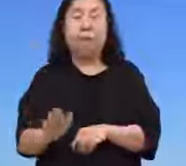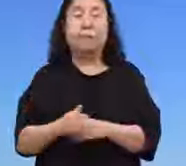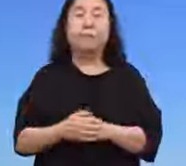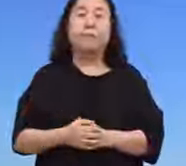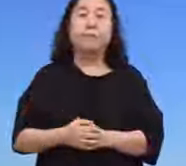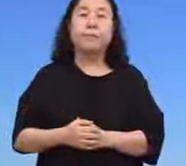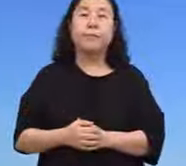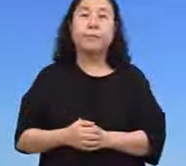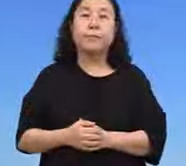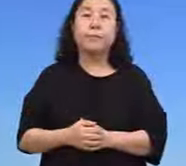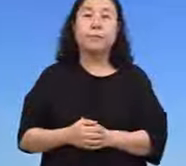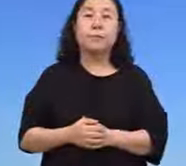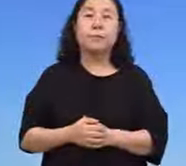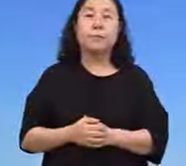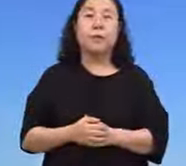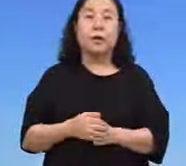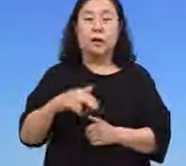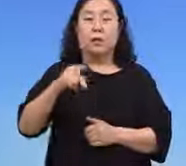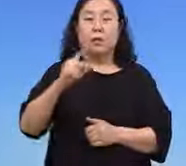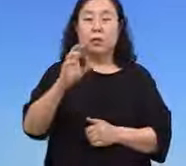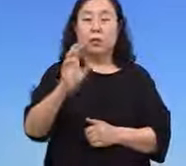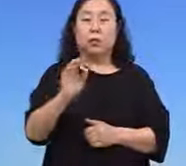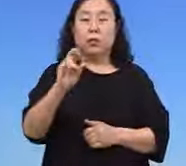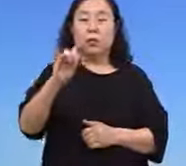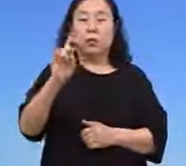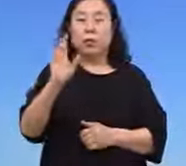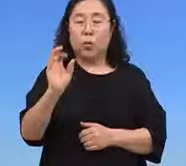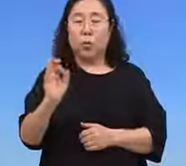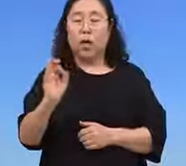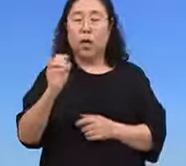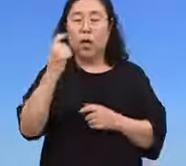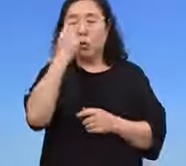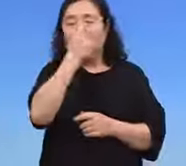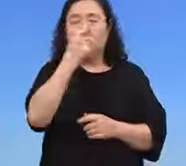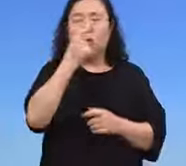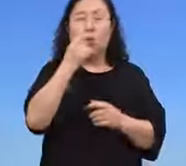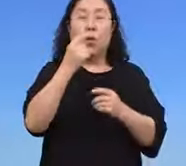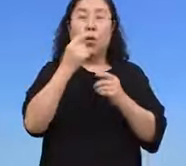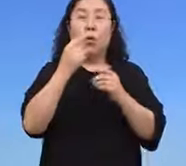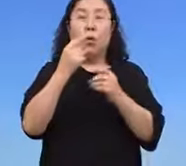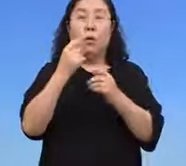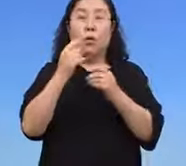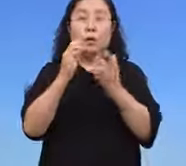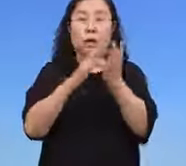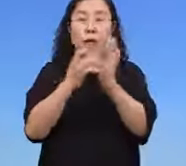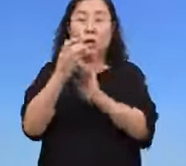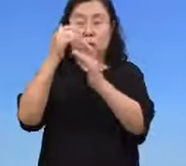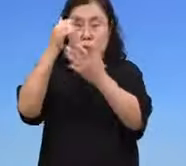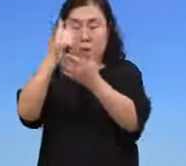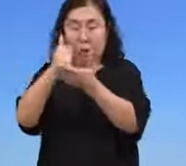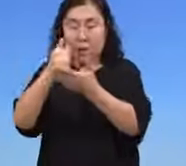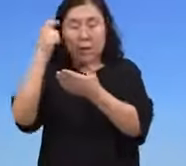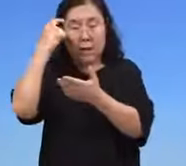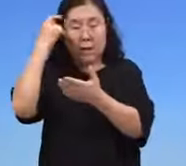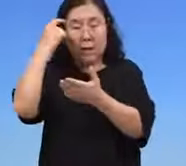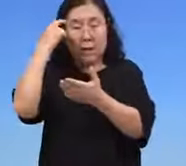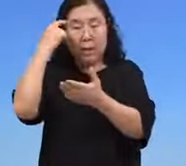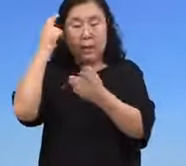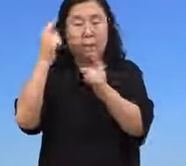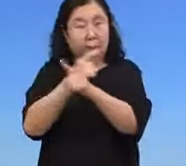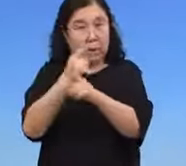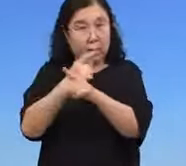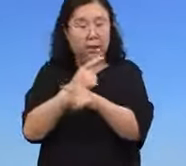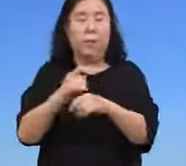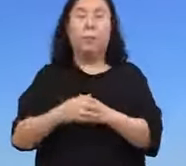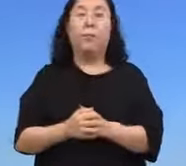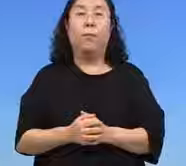그런데요, 앞에서 언급했던 중동의 눈으로 본 예수라는 그 책에서 이 제 생각의 발상의 전환을 가져다 주는 한마디를